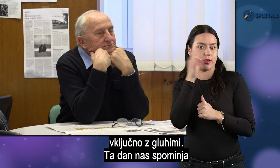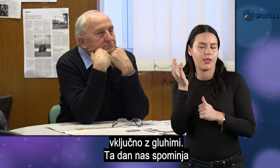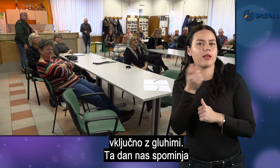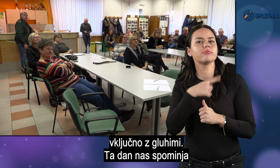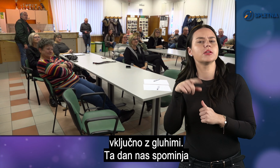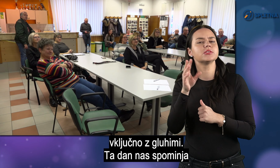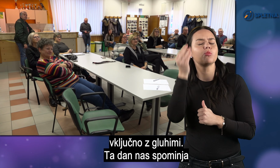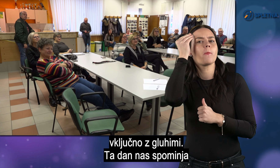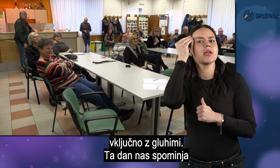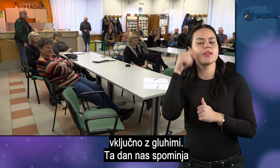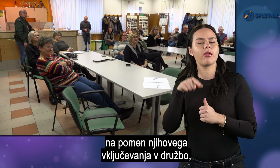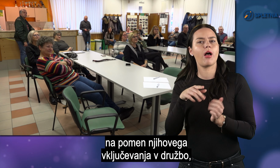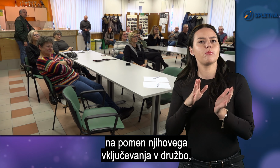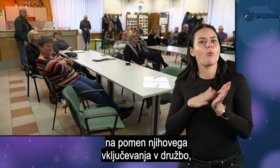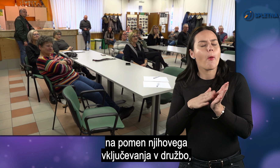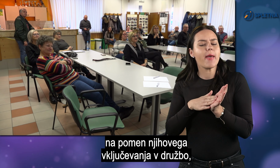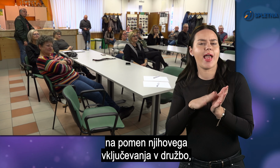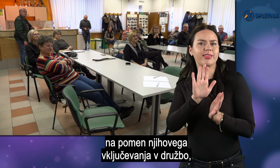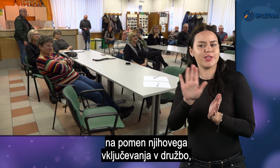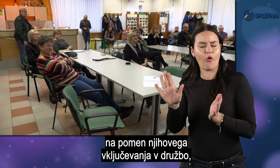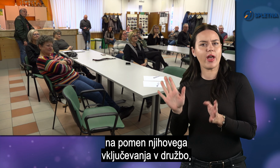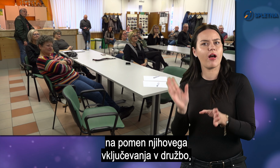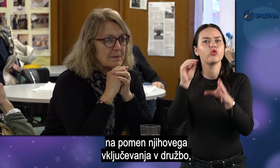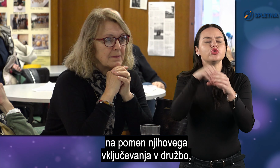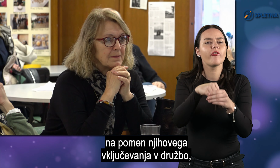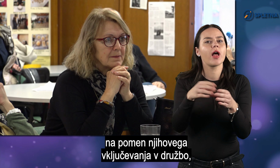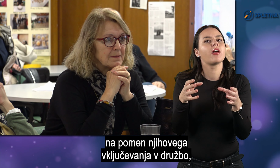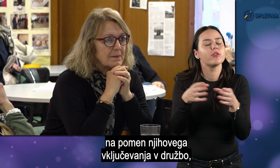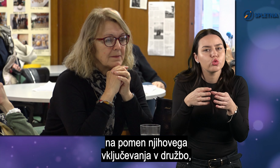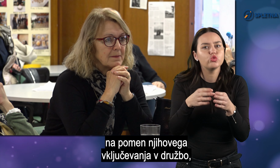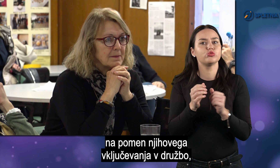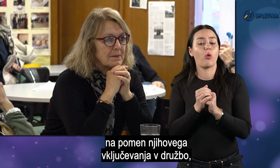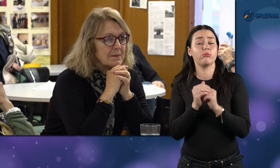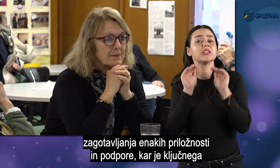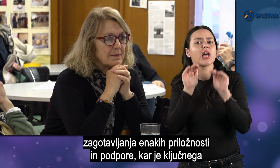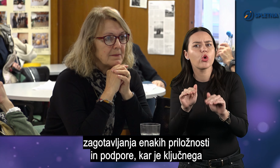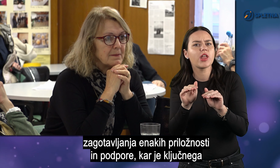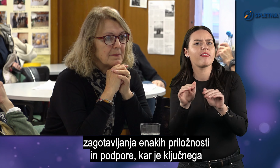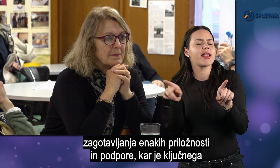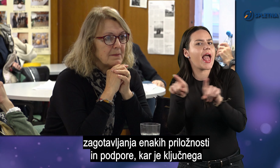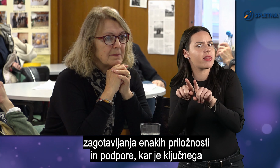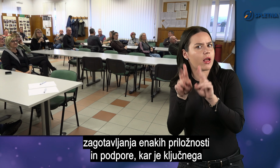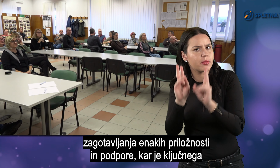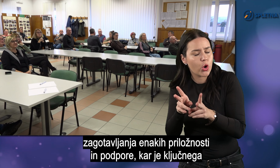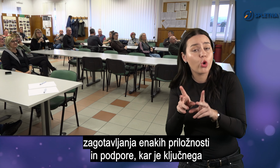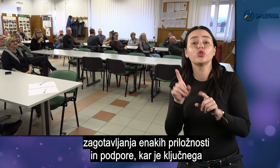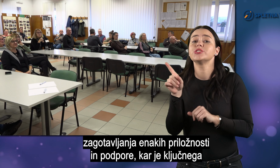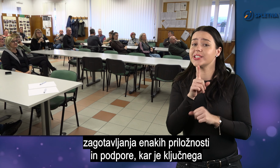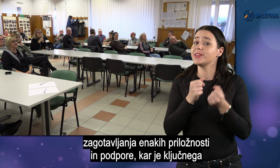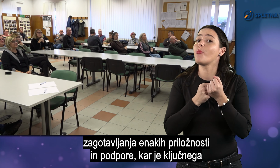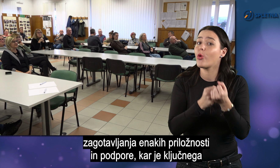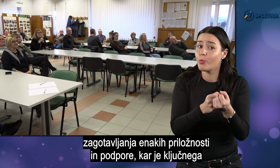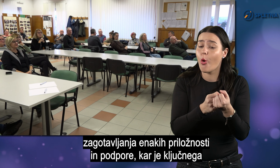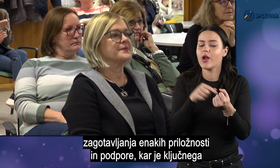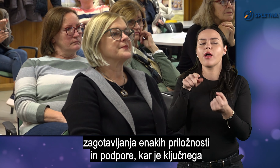Ta dan nas spominja na pomen njihovega vključevanja v družbo, zagotavljanja enakih priložnosti in podpore, kar je